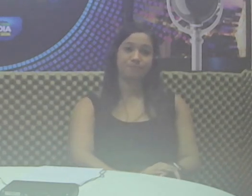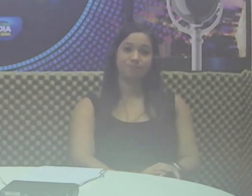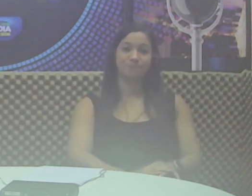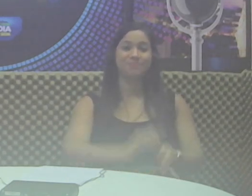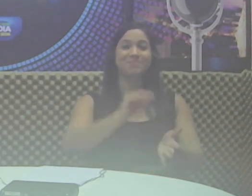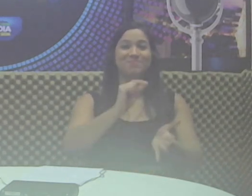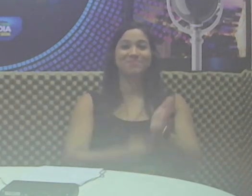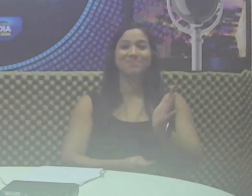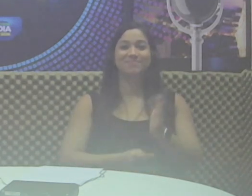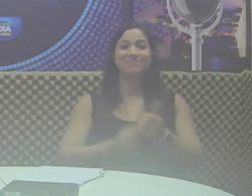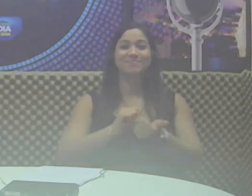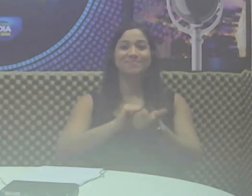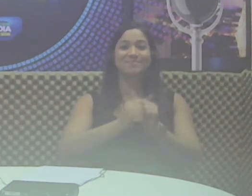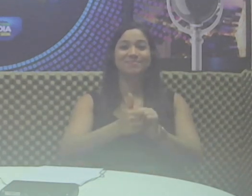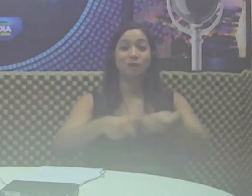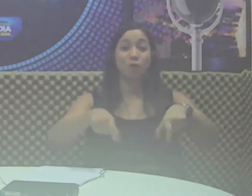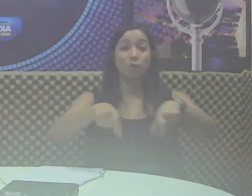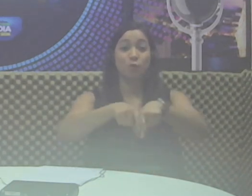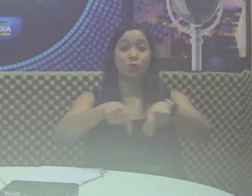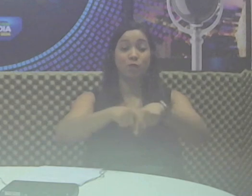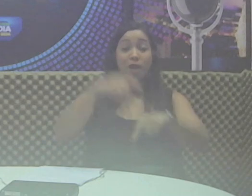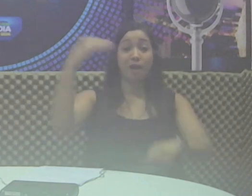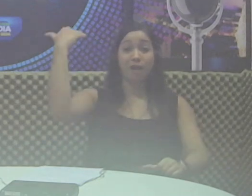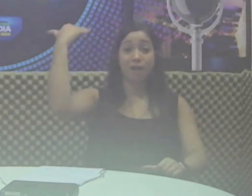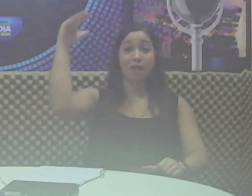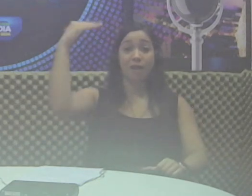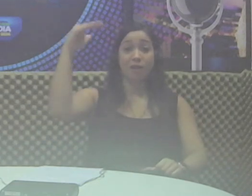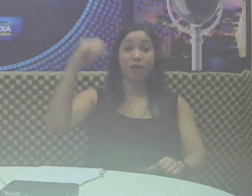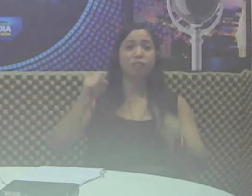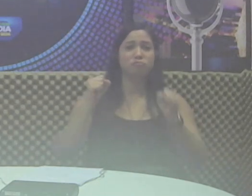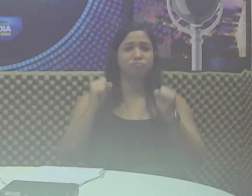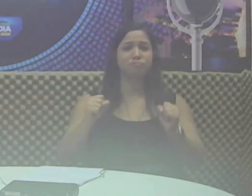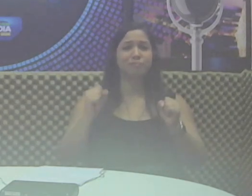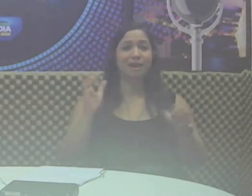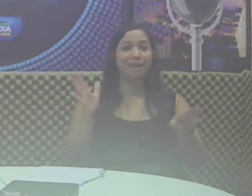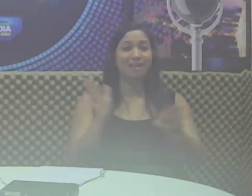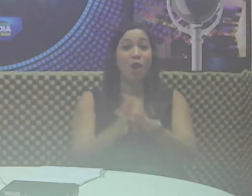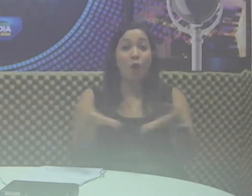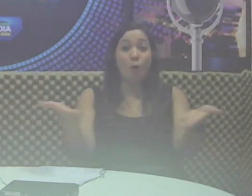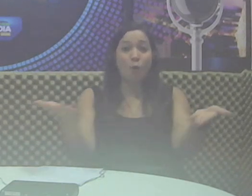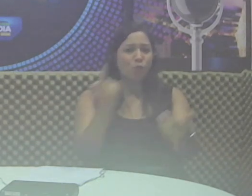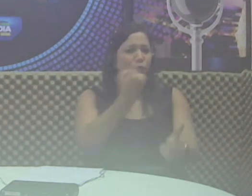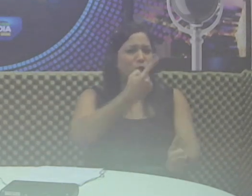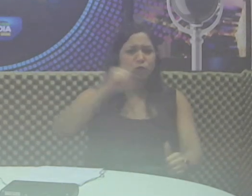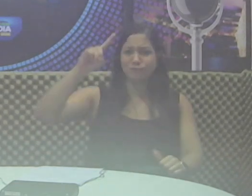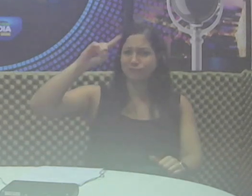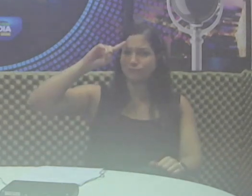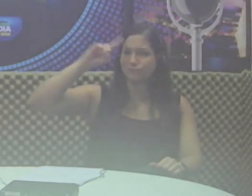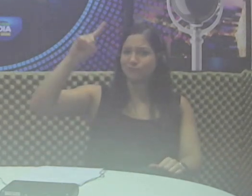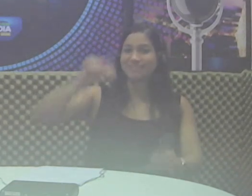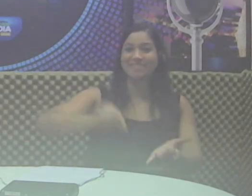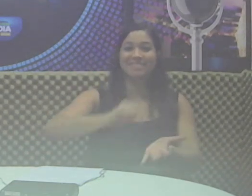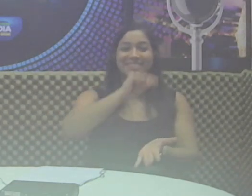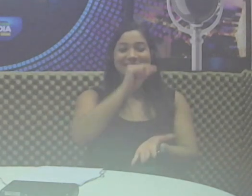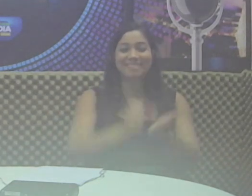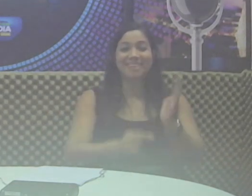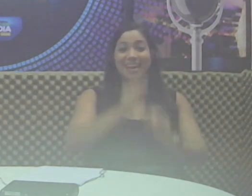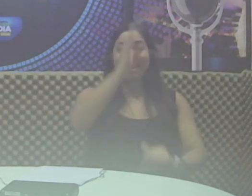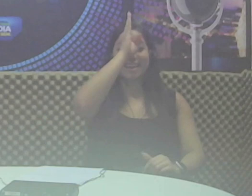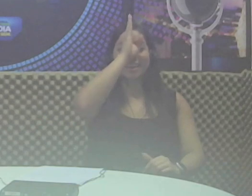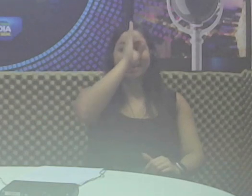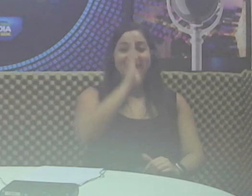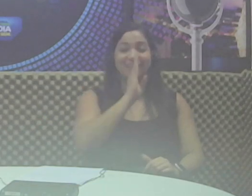Inscrições para a Copa Futel de Futsal Adulto podem ser feitas até hoje. As inscrições são gratuitas